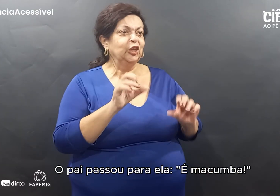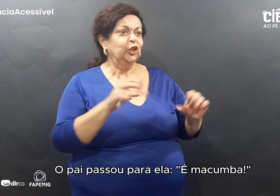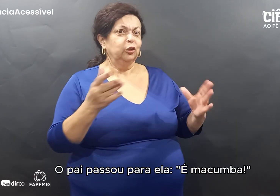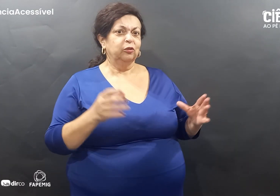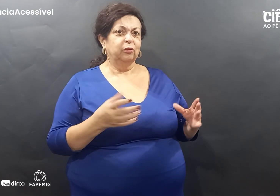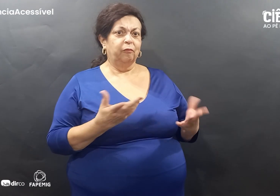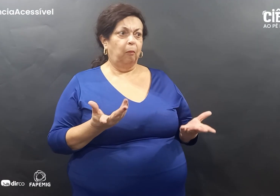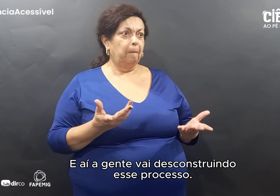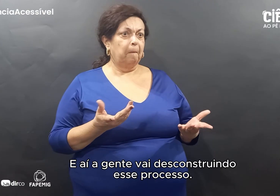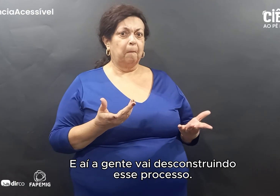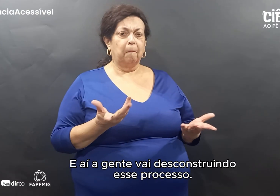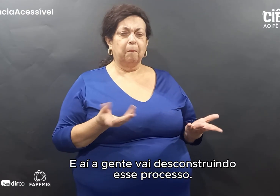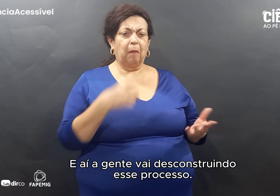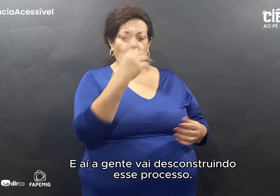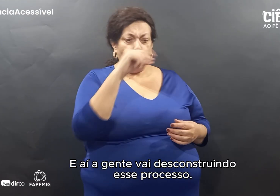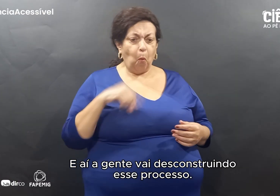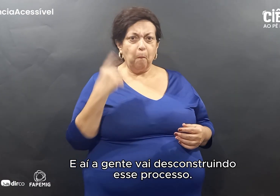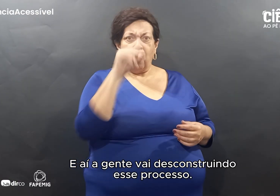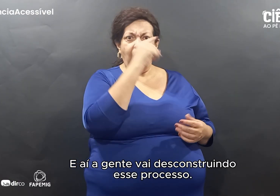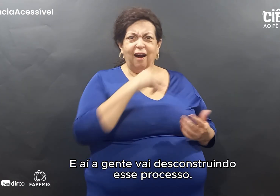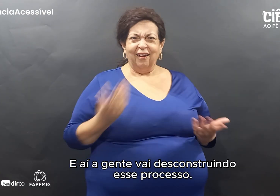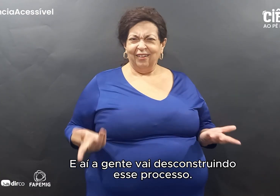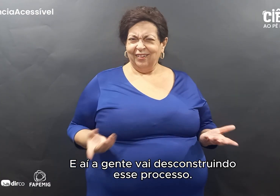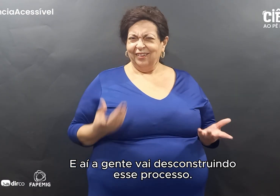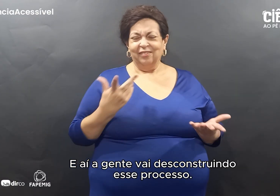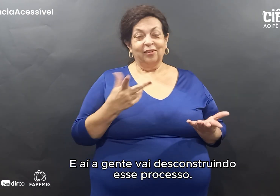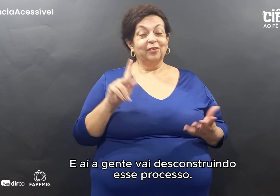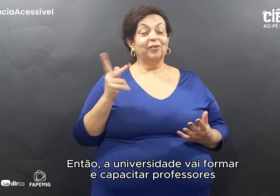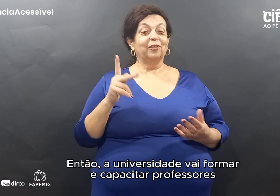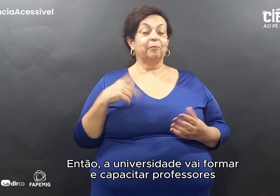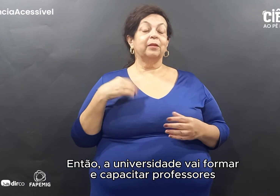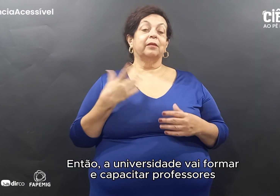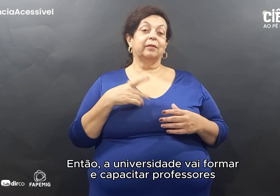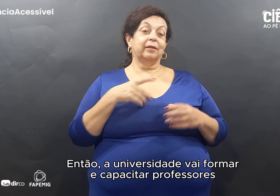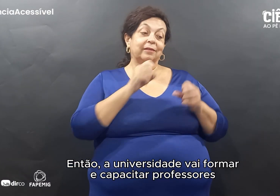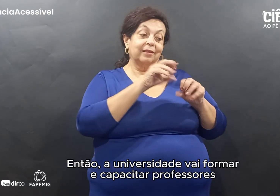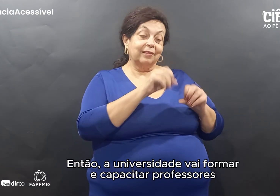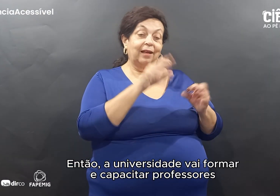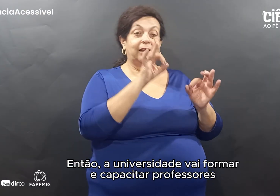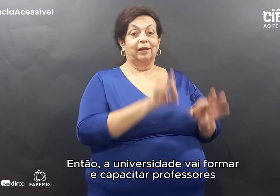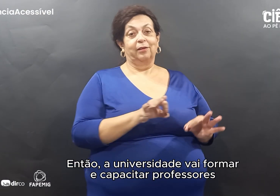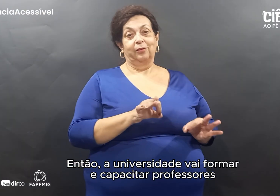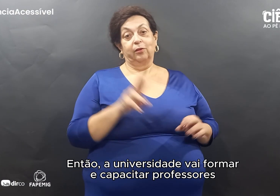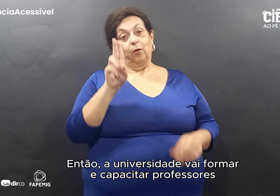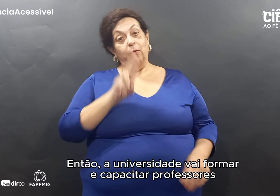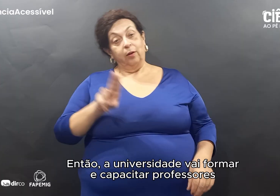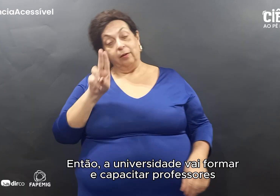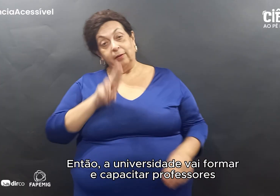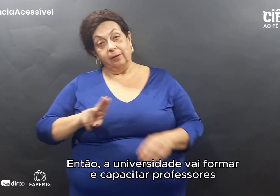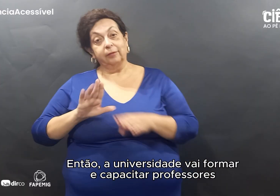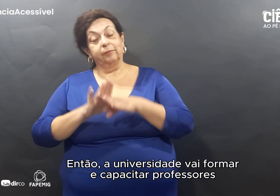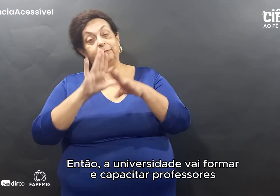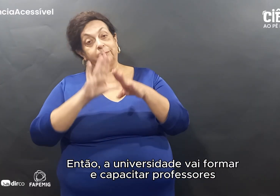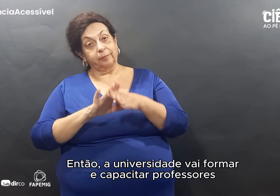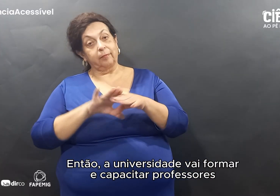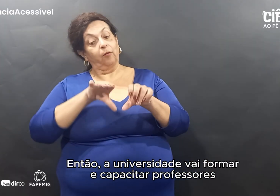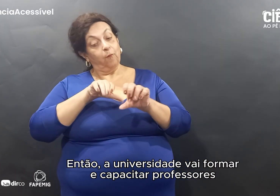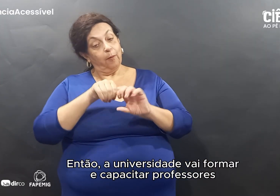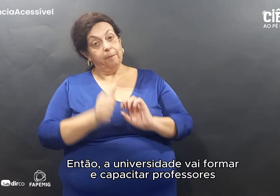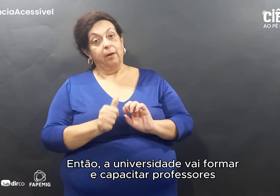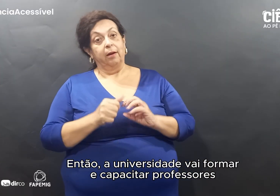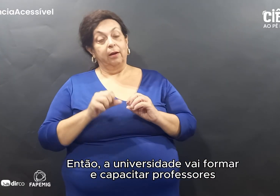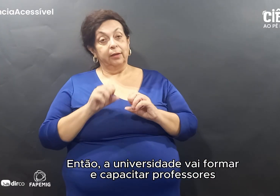É macumba. E aí a gente vai desconstruindo esse processo. Então, a universidade ela vai formar e